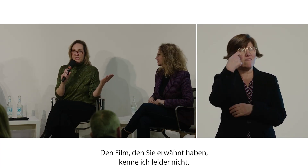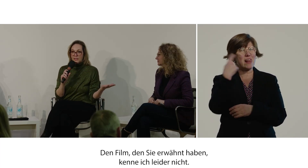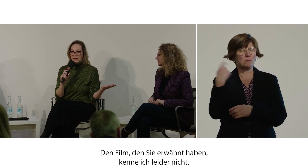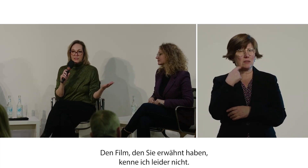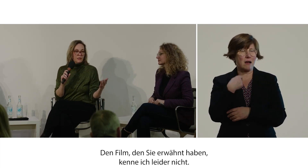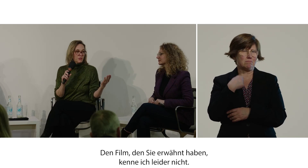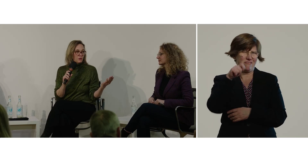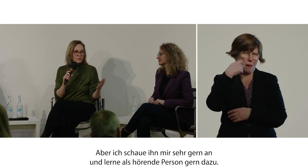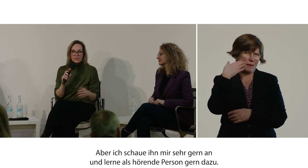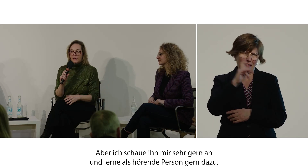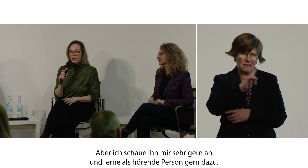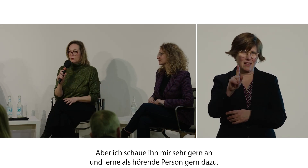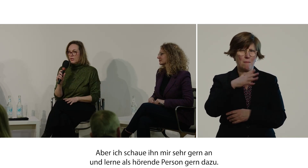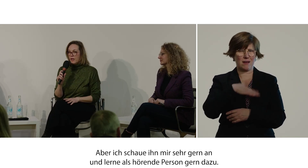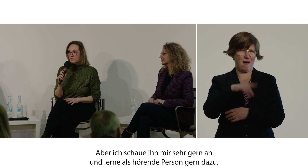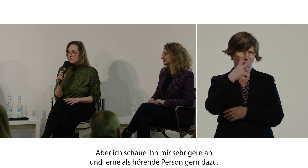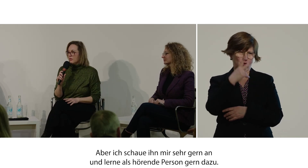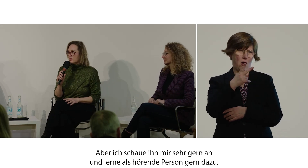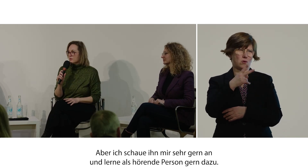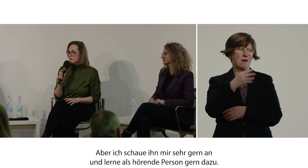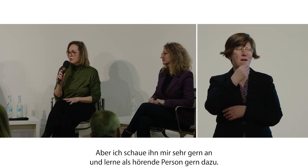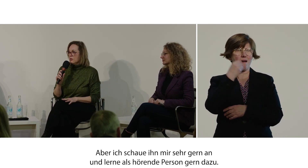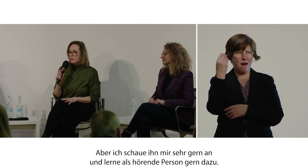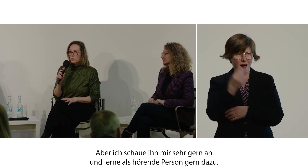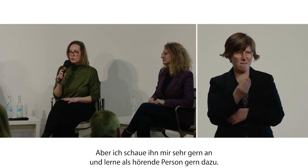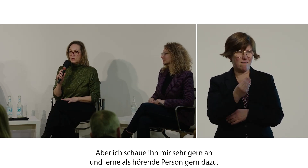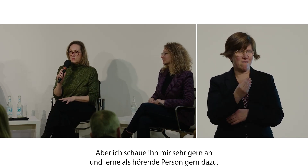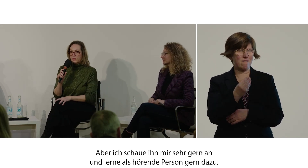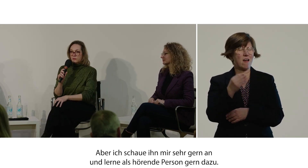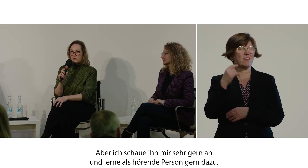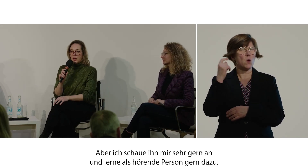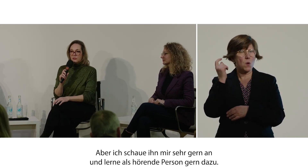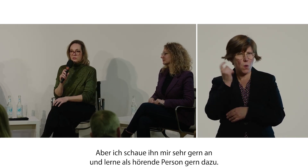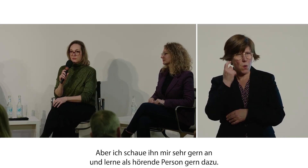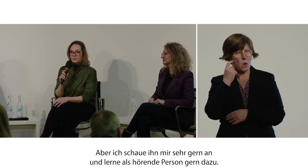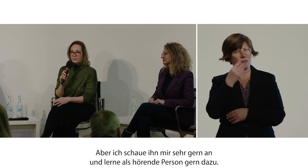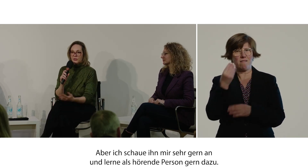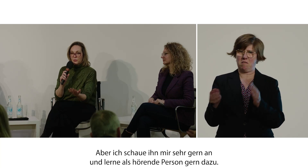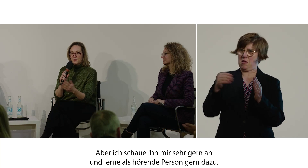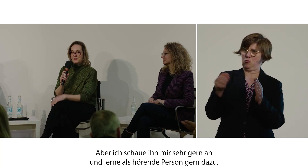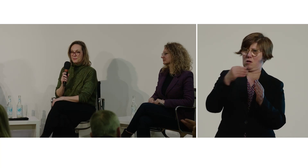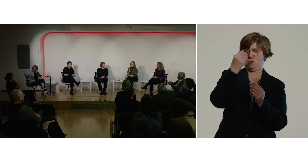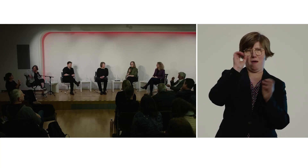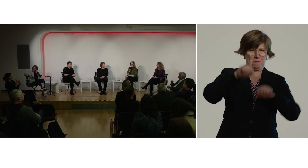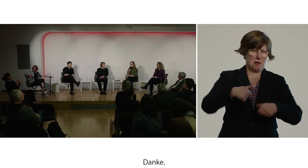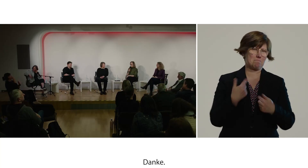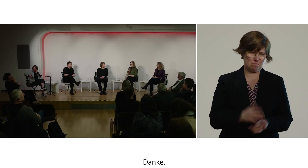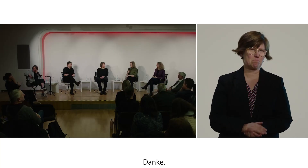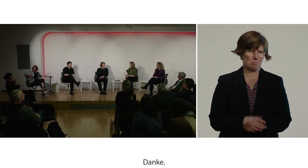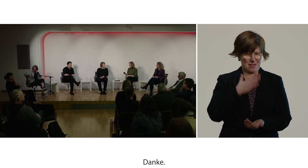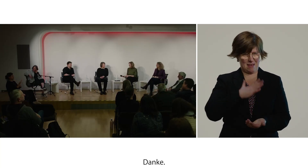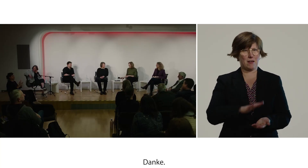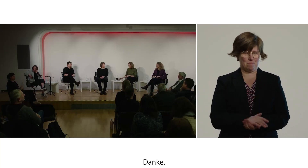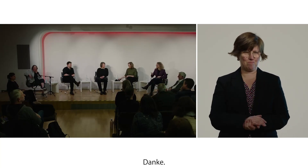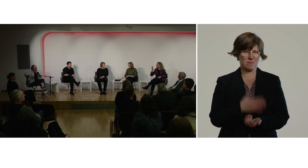Sie erwähnt haben, kenne ich leider nicht, aber ich schaue ihn mir sehr gerne an und lerne als hörende Person gerne dazu. Danke.